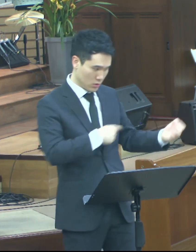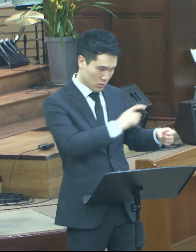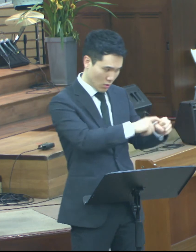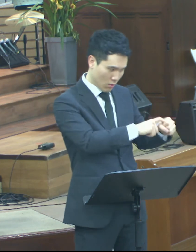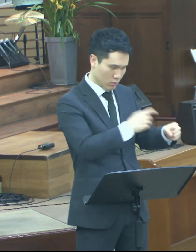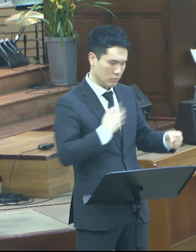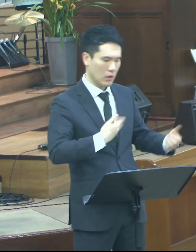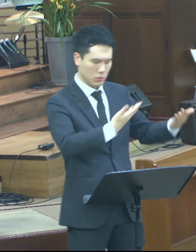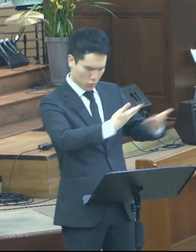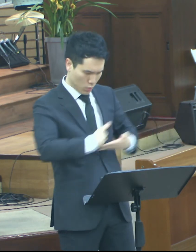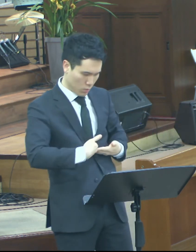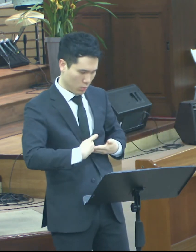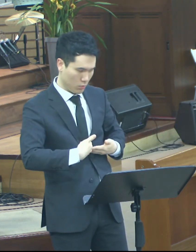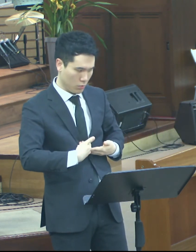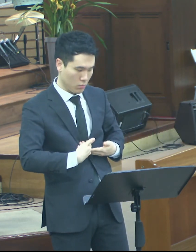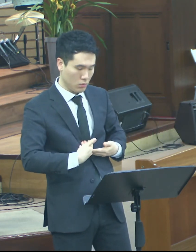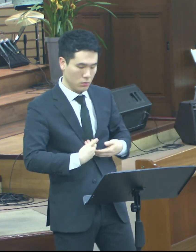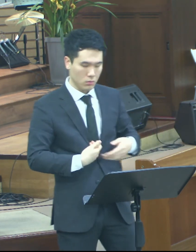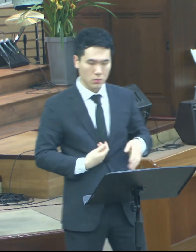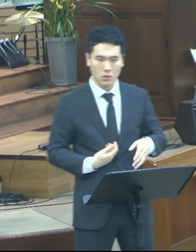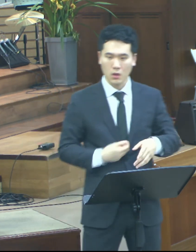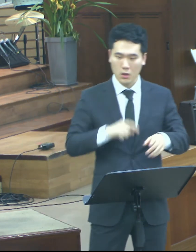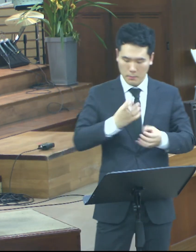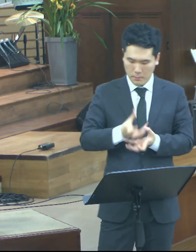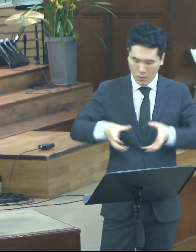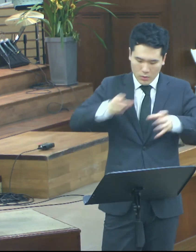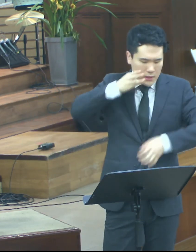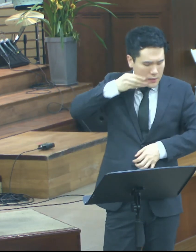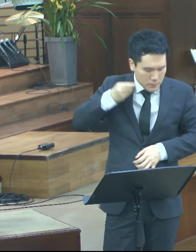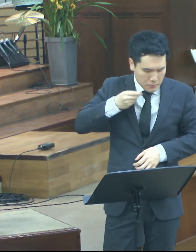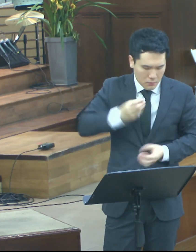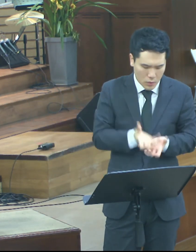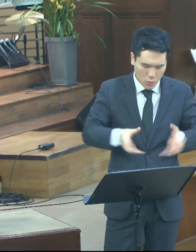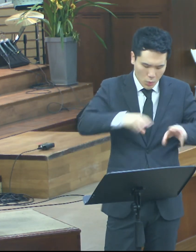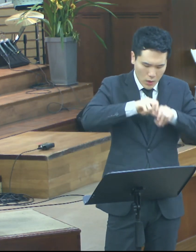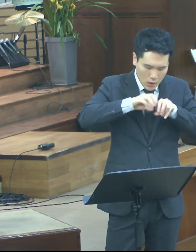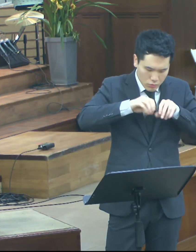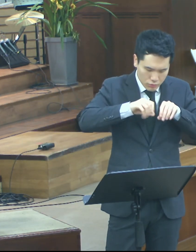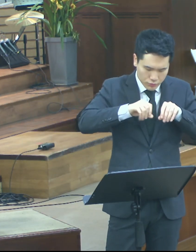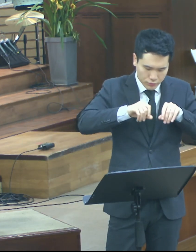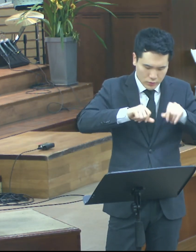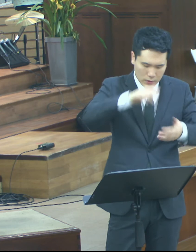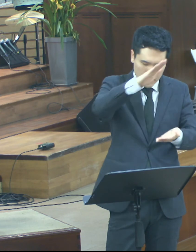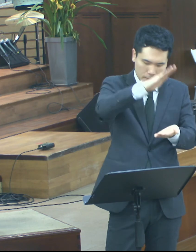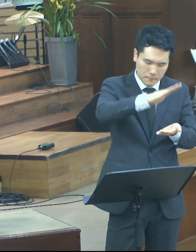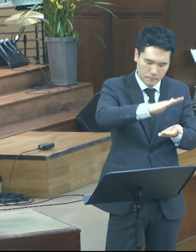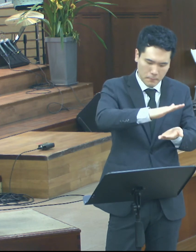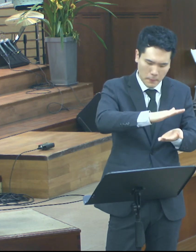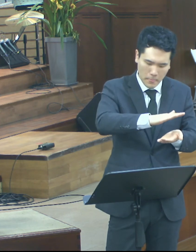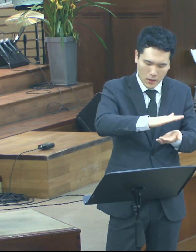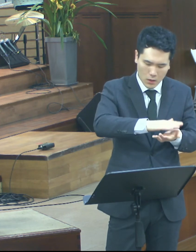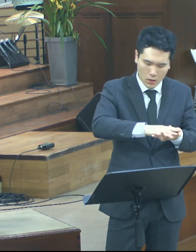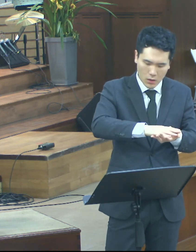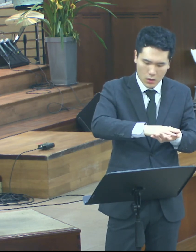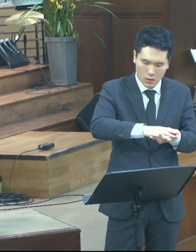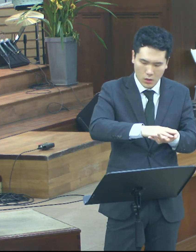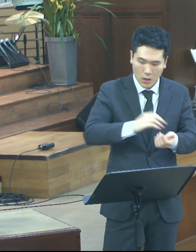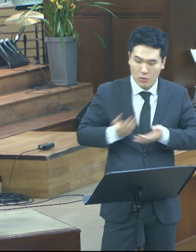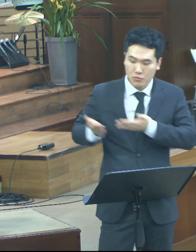계속되니까. 근데 병에 기름과 통에 가루가 기근이 끝날 때까지 다 하지 않았어요. 그러면 제자들이 떡 한 개밖에 없으면